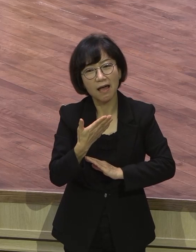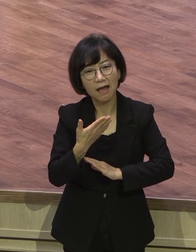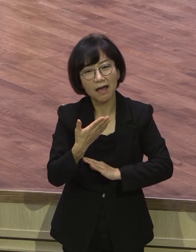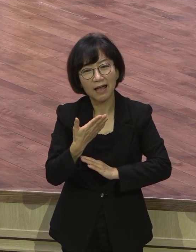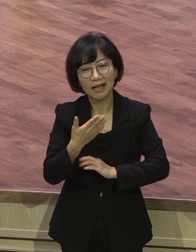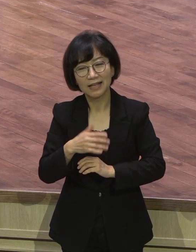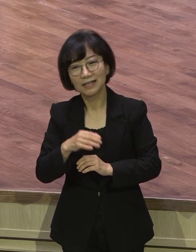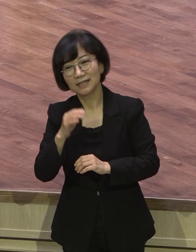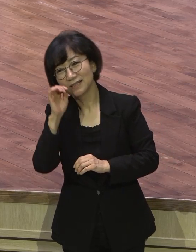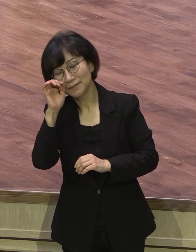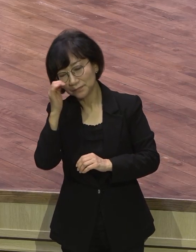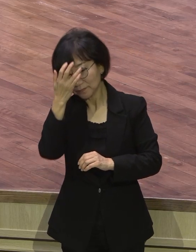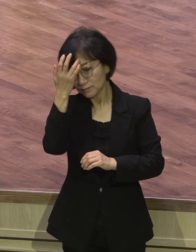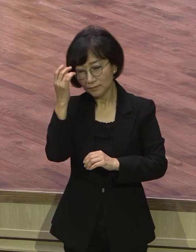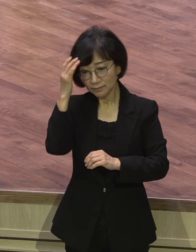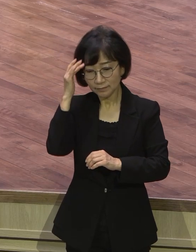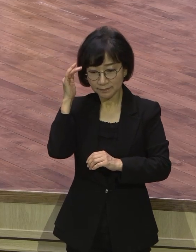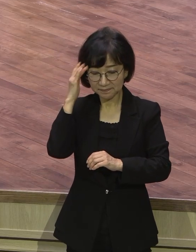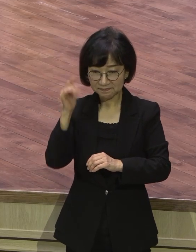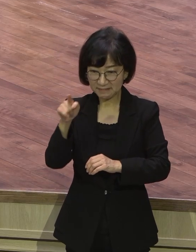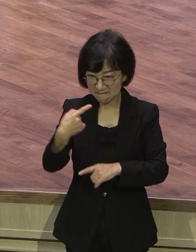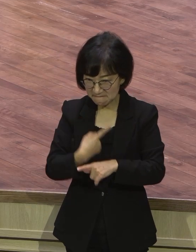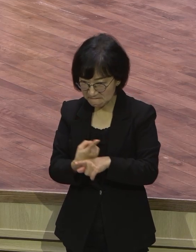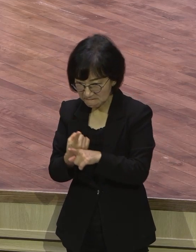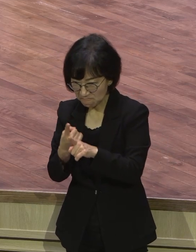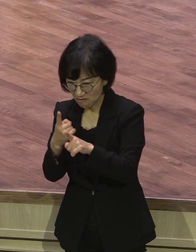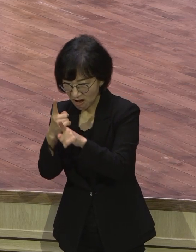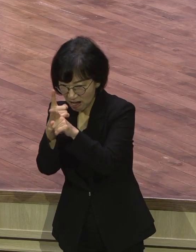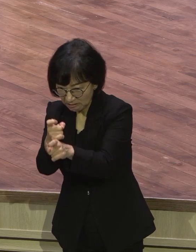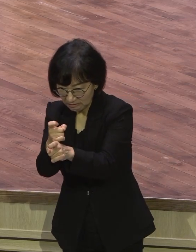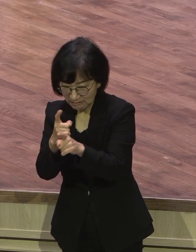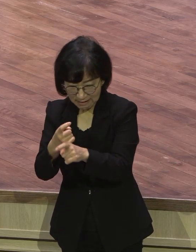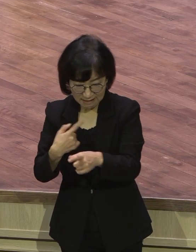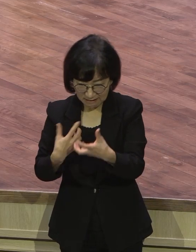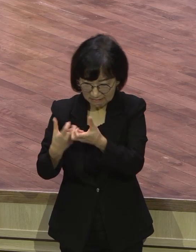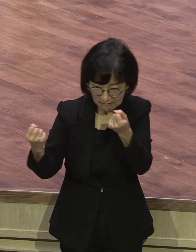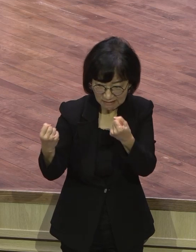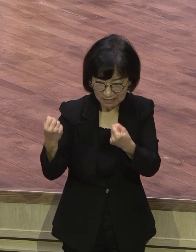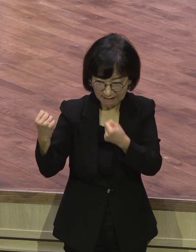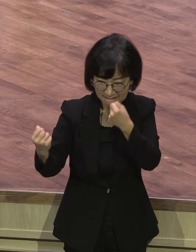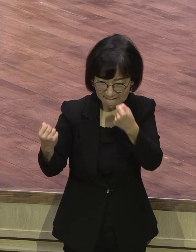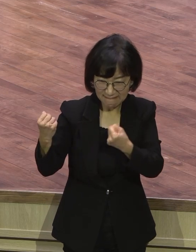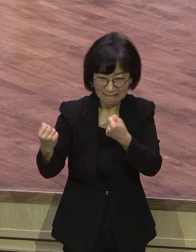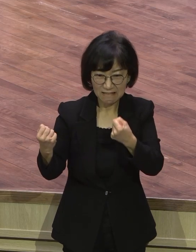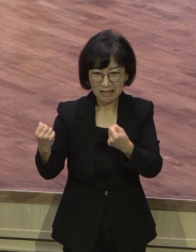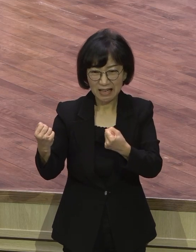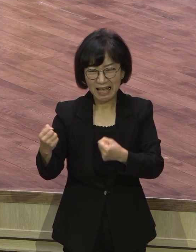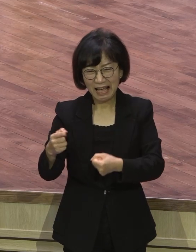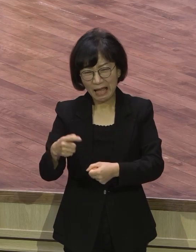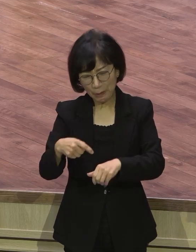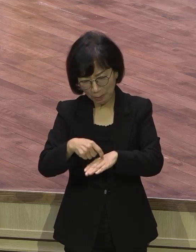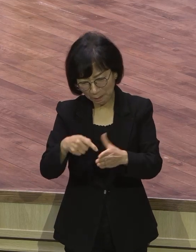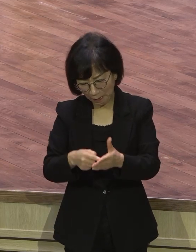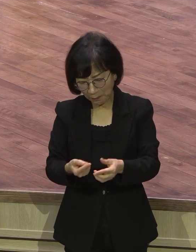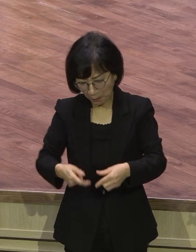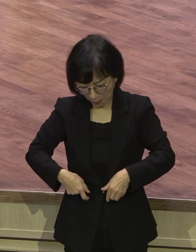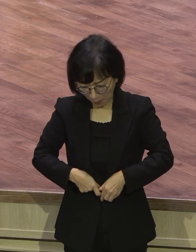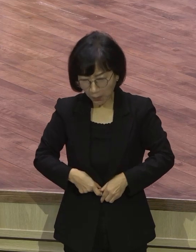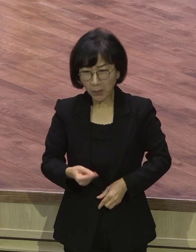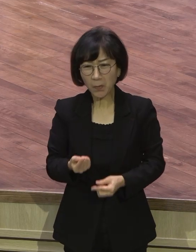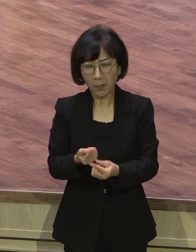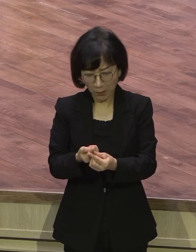뭐 시시하게 무슨 원숭 맺고 당집고 맺고 맺고 아이고 종가리 그러니까